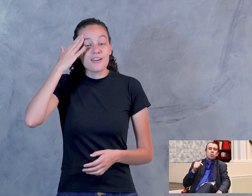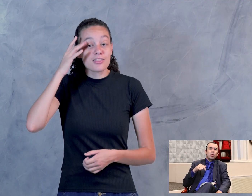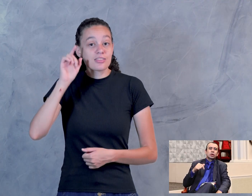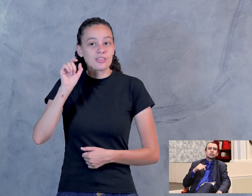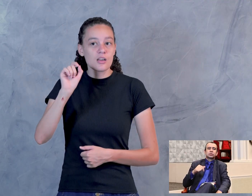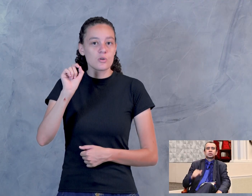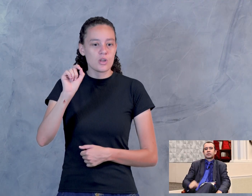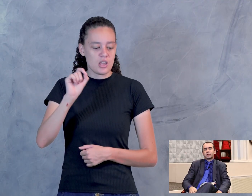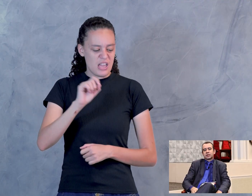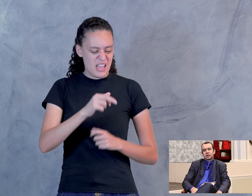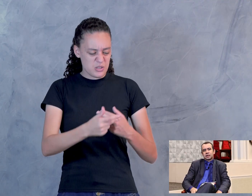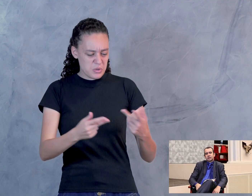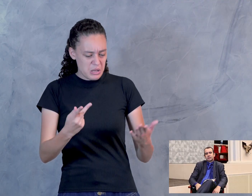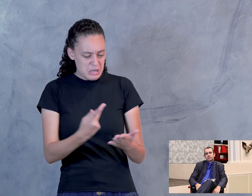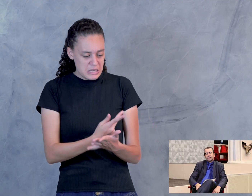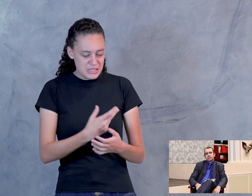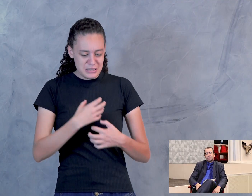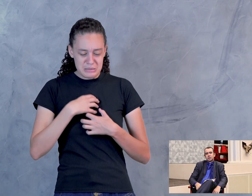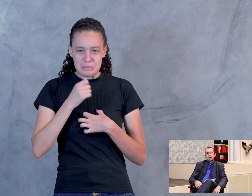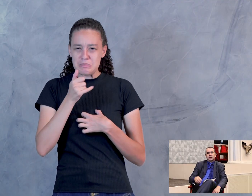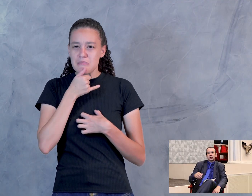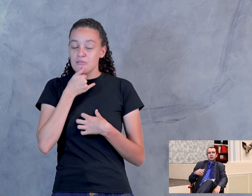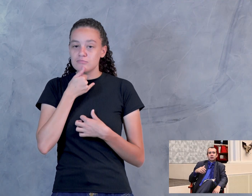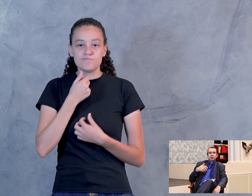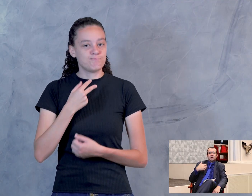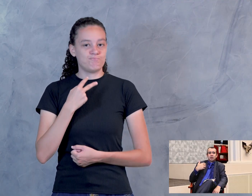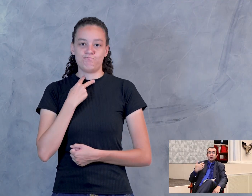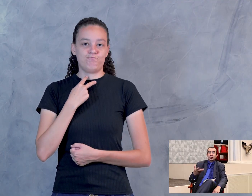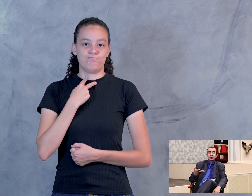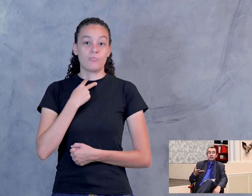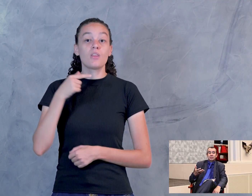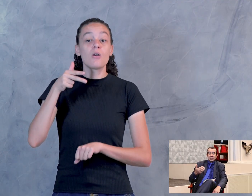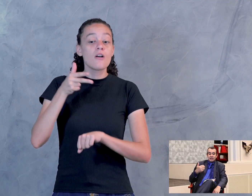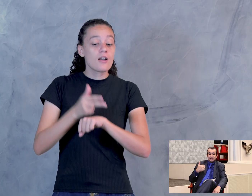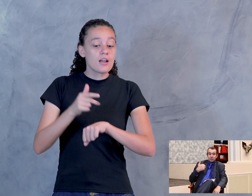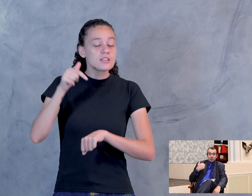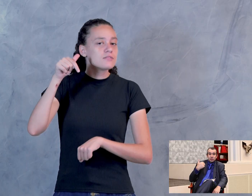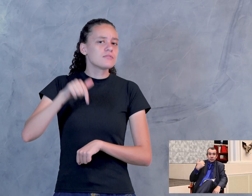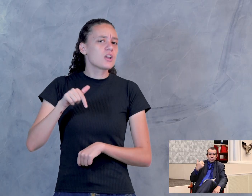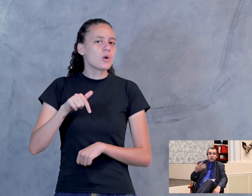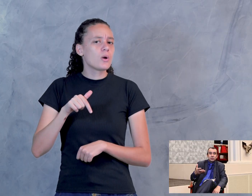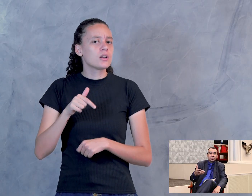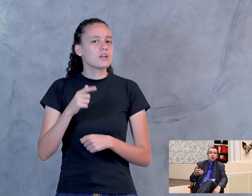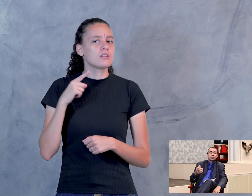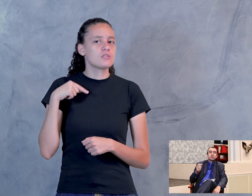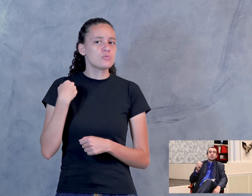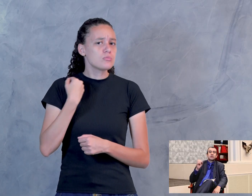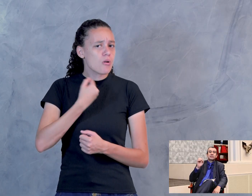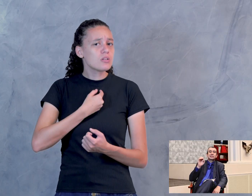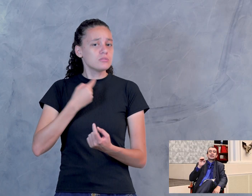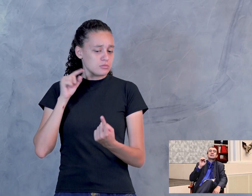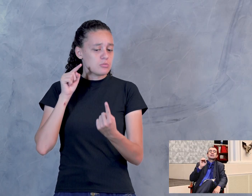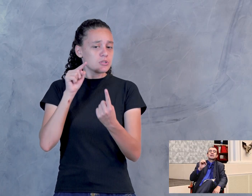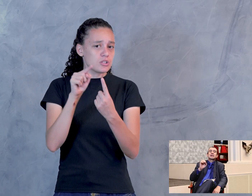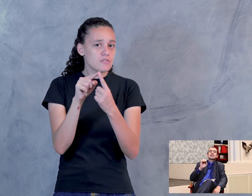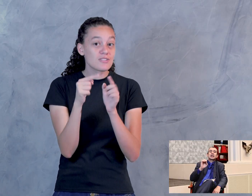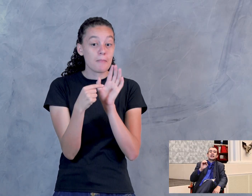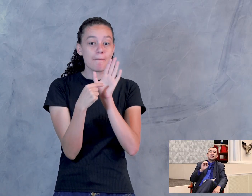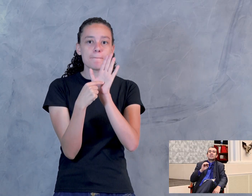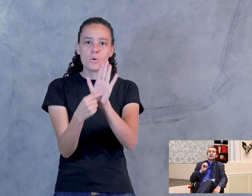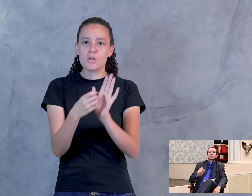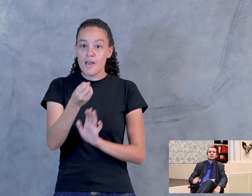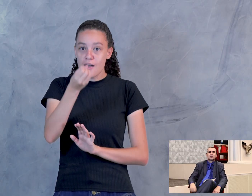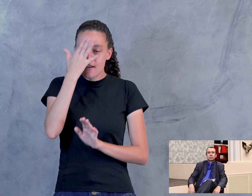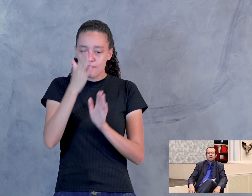isso não pode nos afetar. E o programa aqui, nossos vídeos, tem o objetivo de trazer